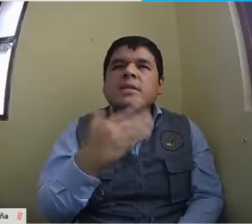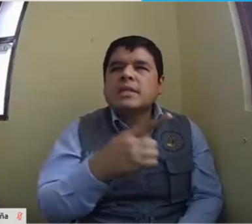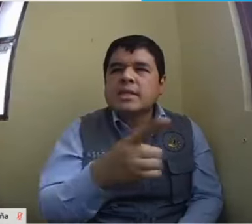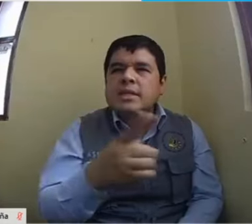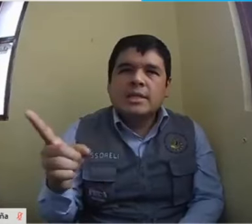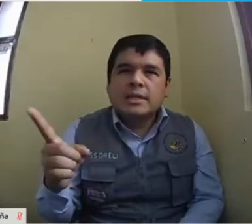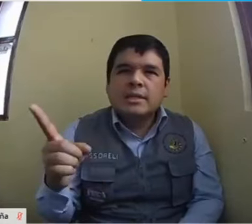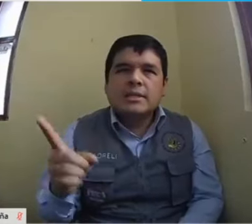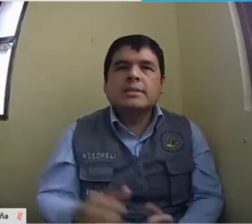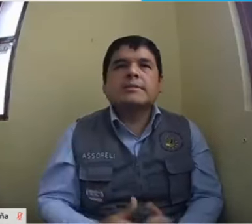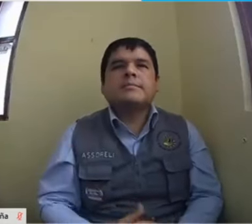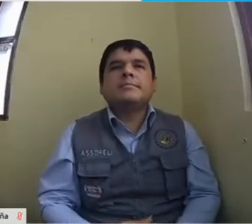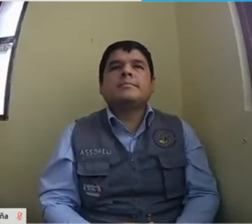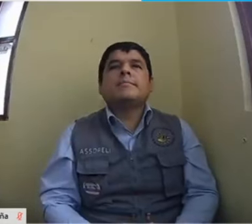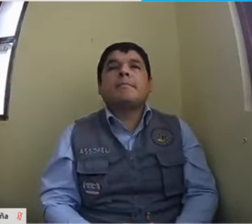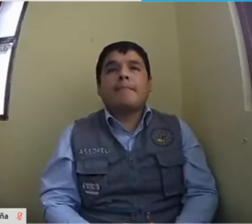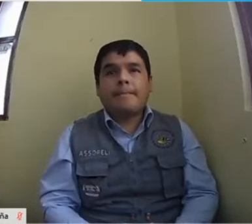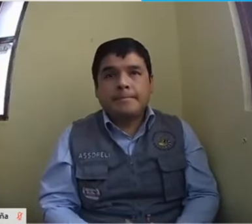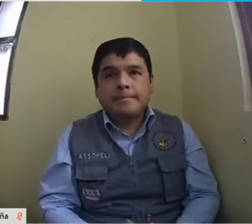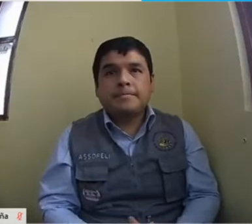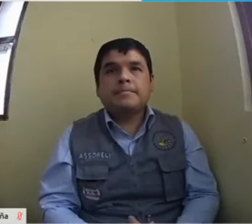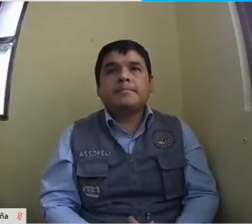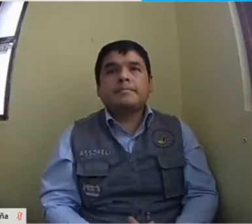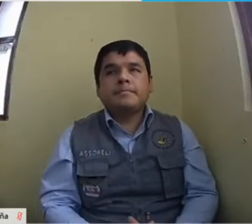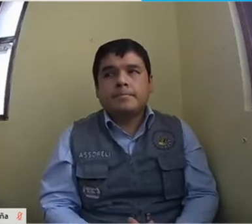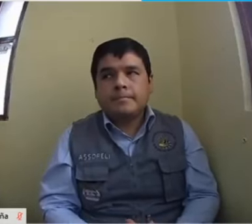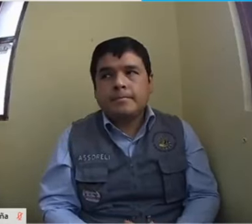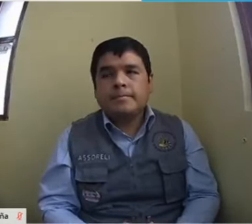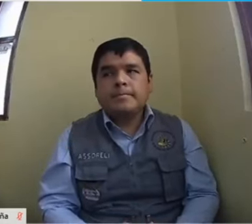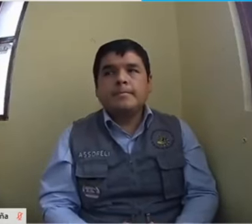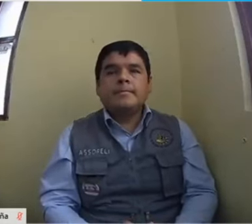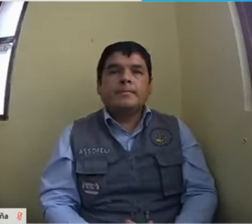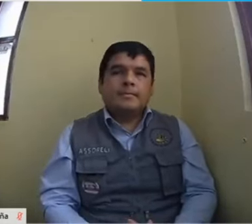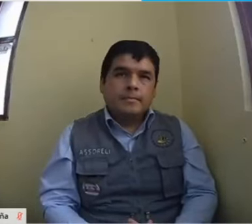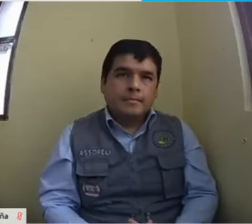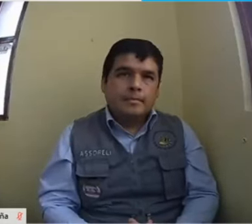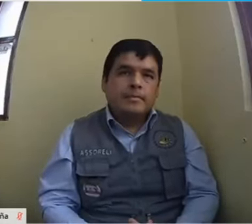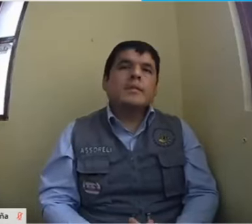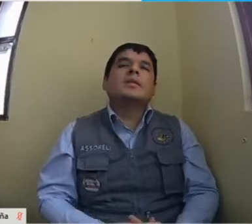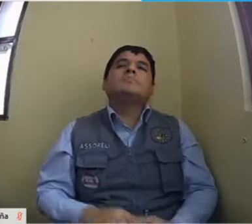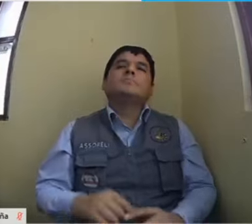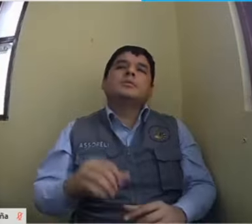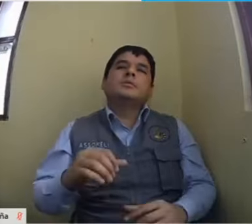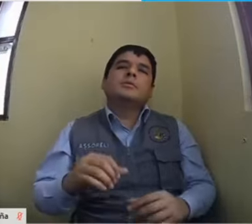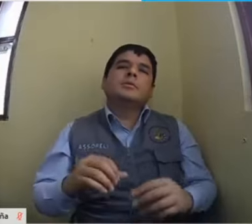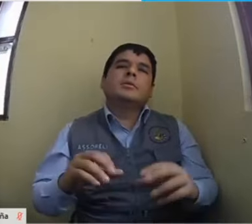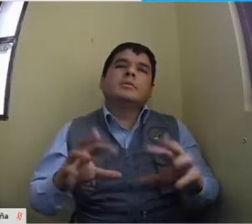¿Quiénes? La misma señal de quién más indicar, señalando más personas. ¿Quiénes?